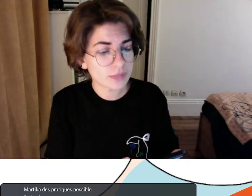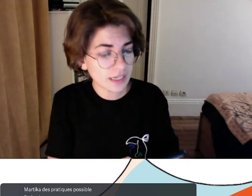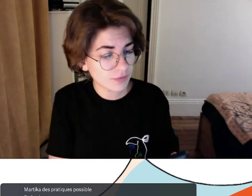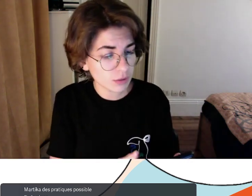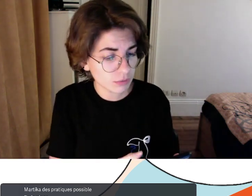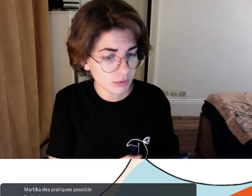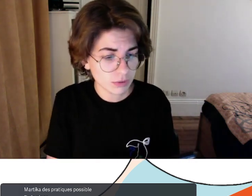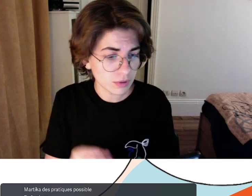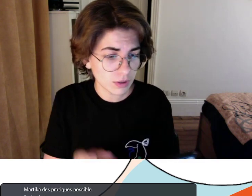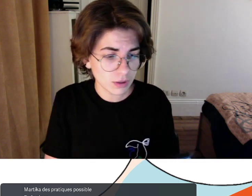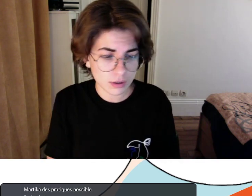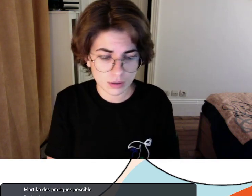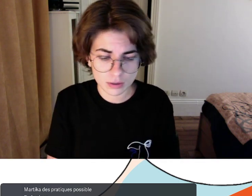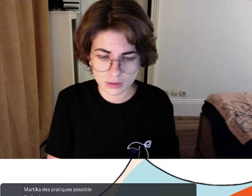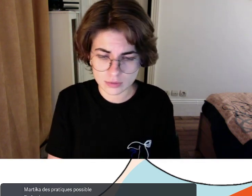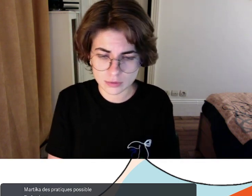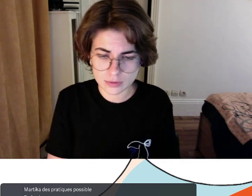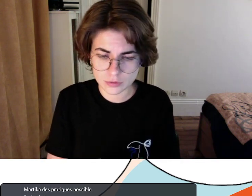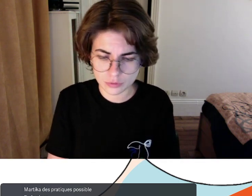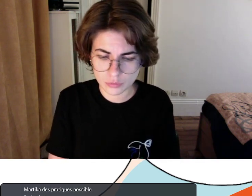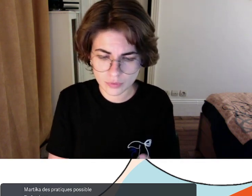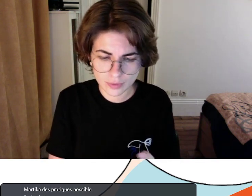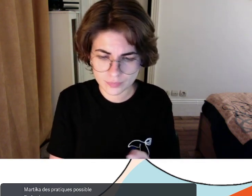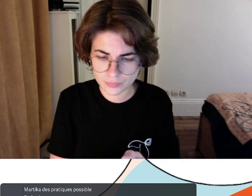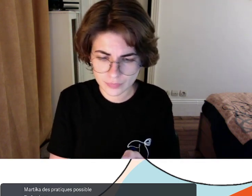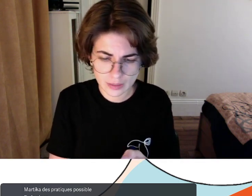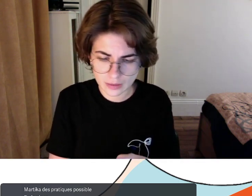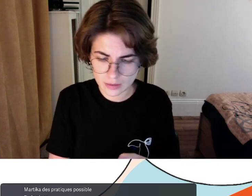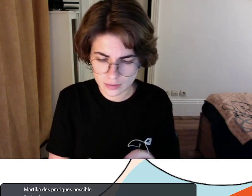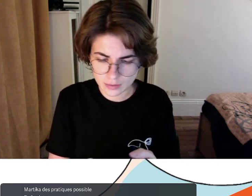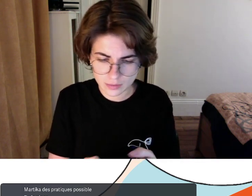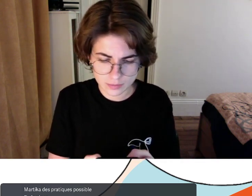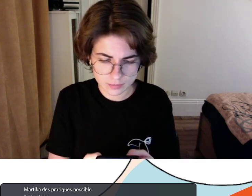mon téléphone. Attendez, je l'ouvre.